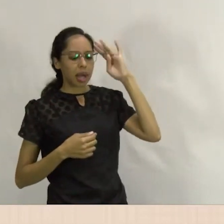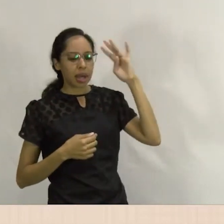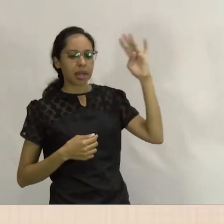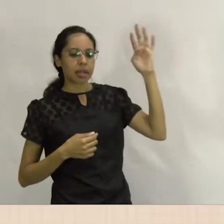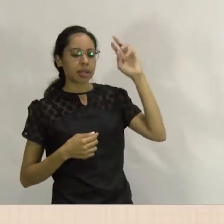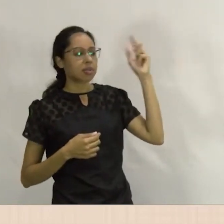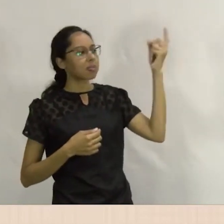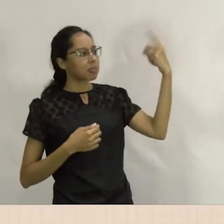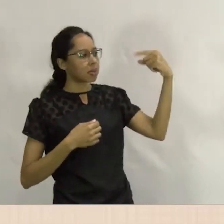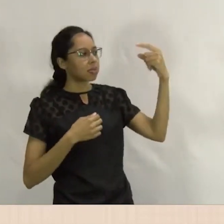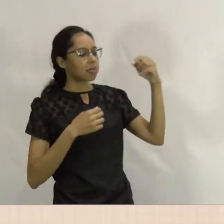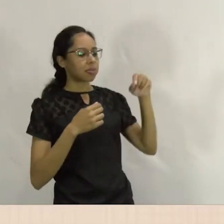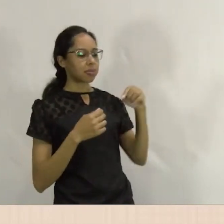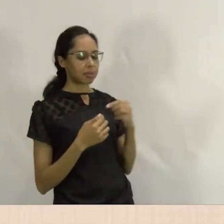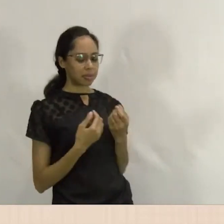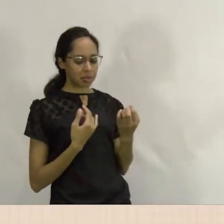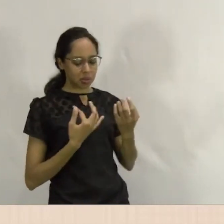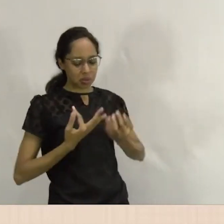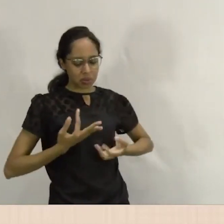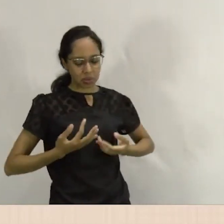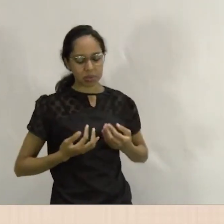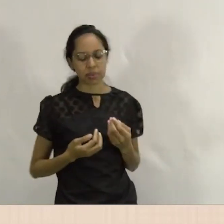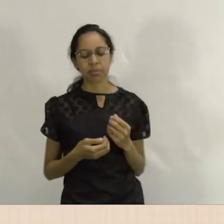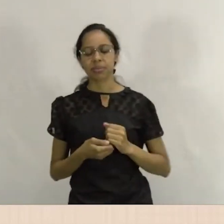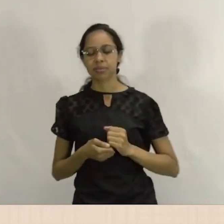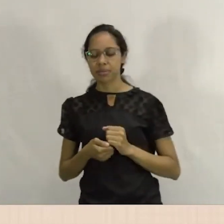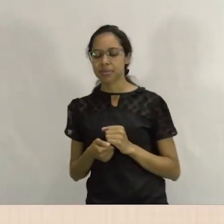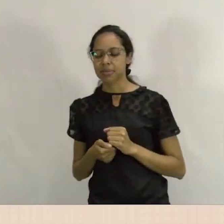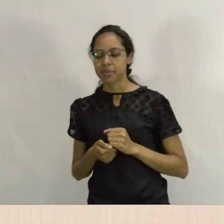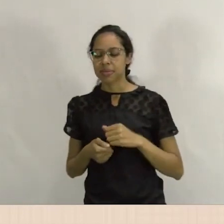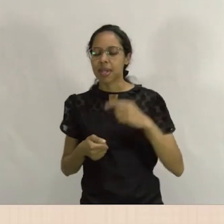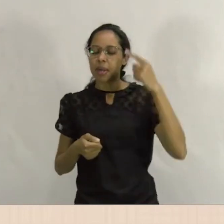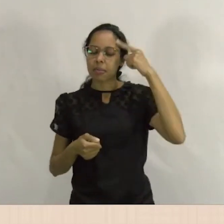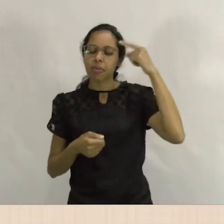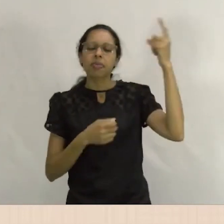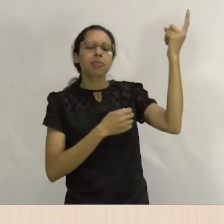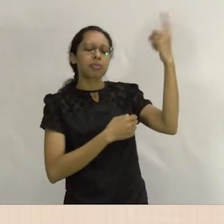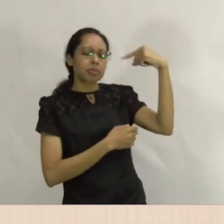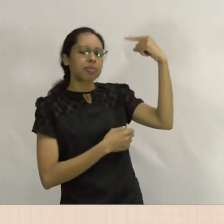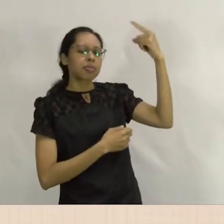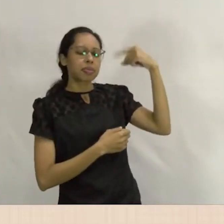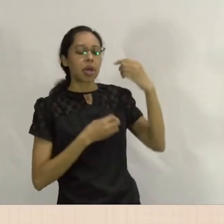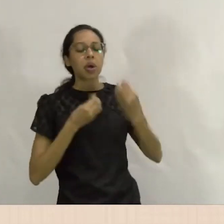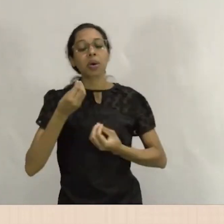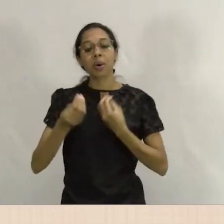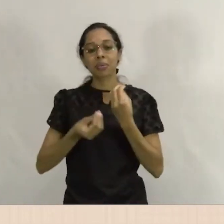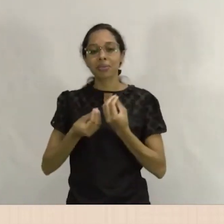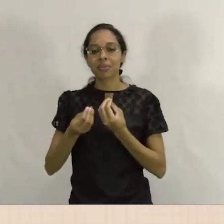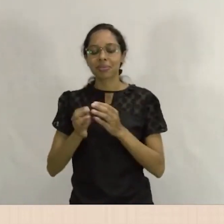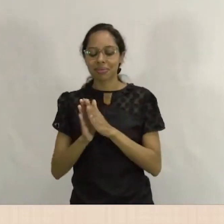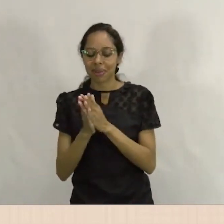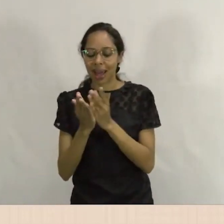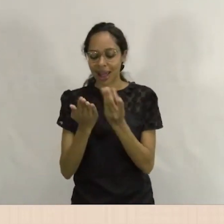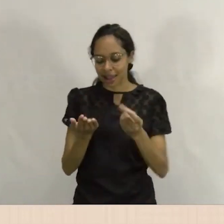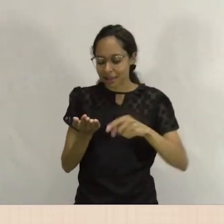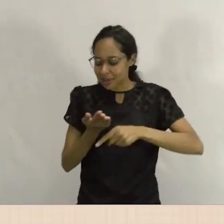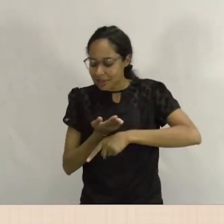pensamentos. A melhor maneira de Cristo governar meus pensamentos é fazer imersão na palavra.